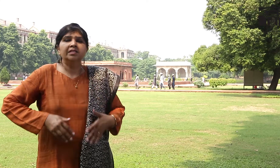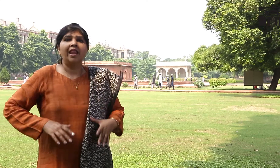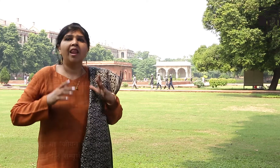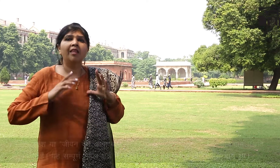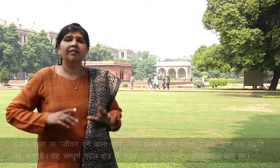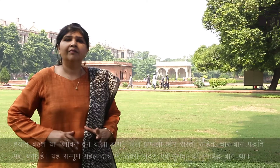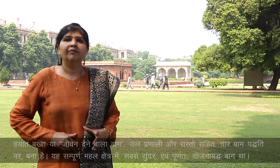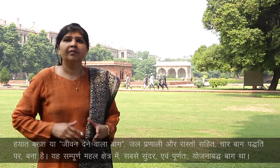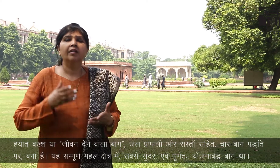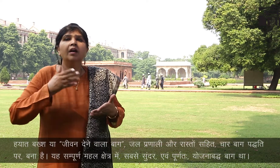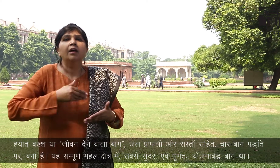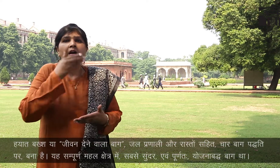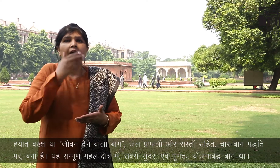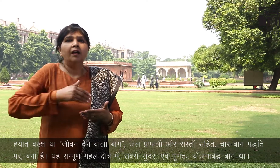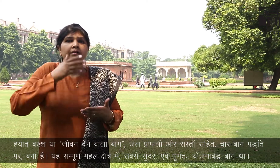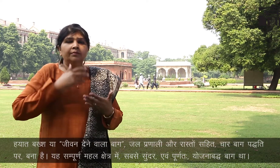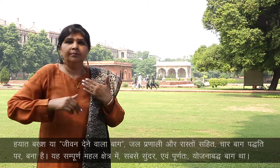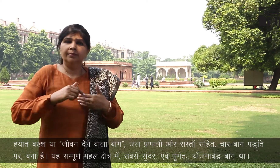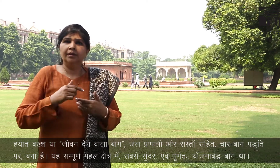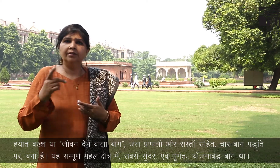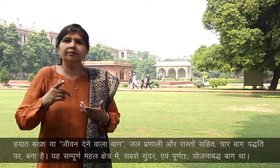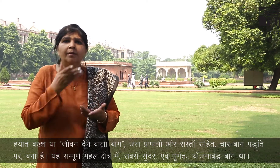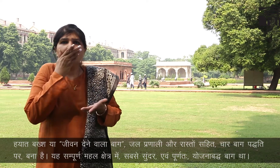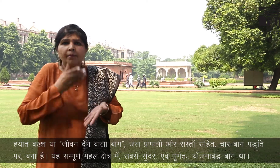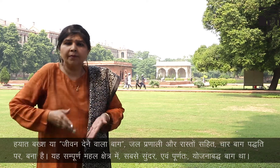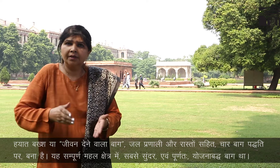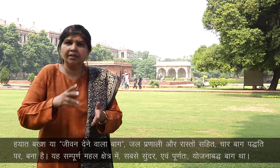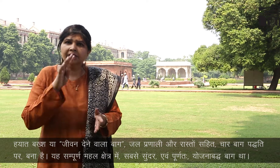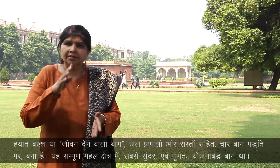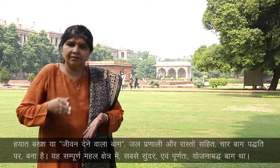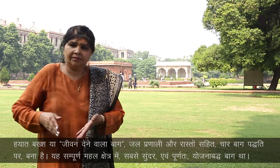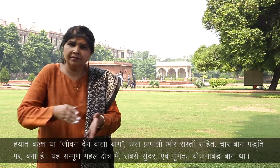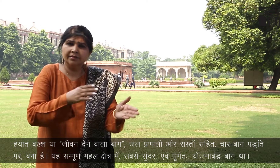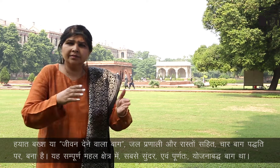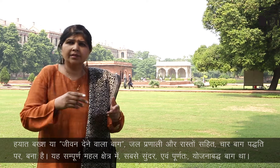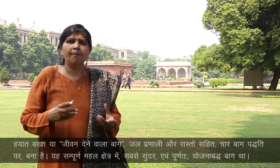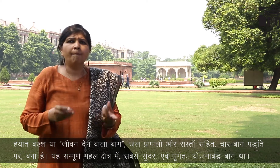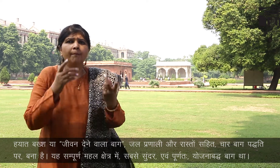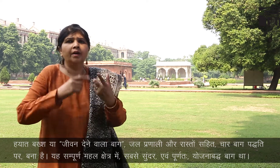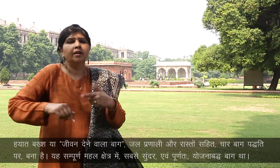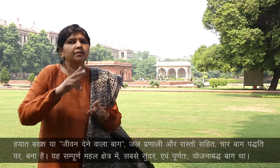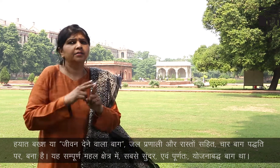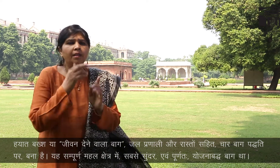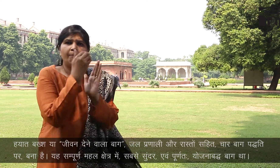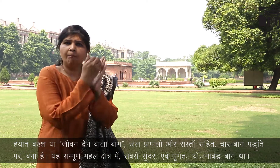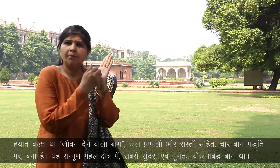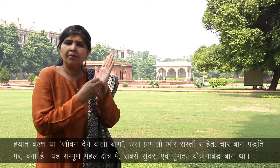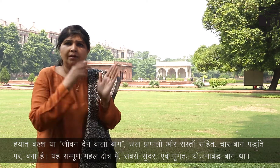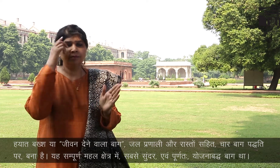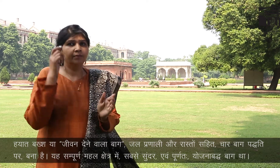हयात बख्श या जीवन देने वाला बाग जल प्रणाली और रास्तों सहित 4 बाग पद्धति पर बना